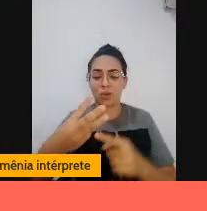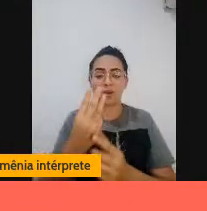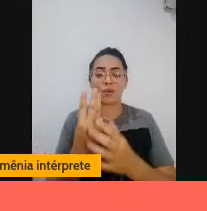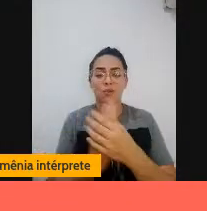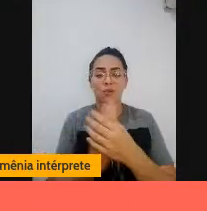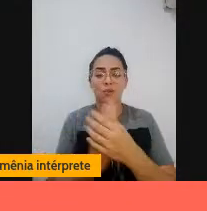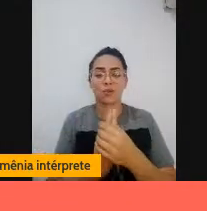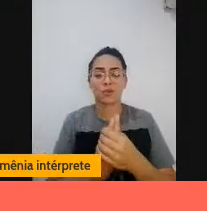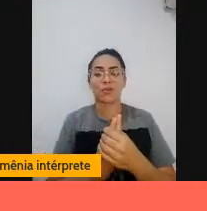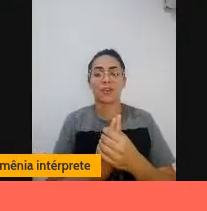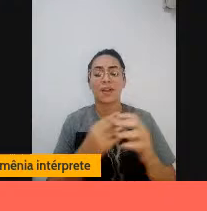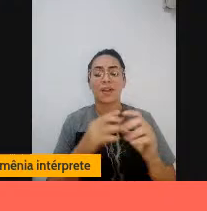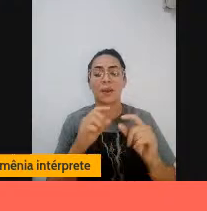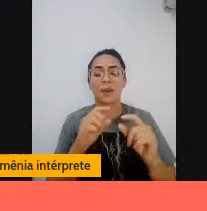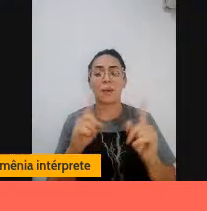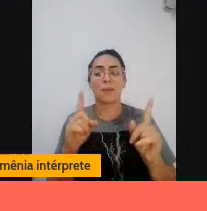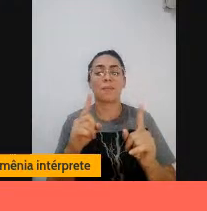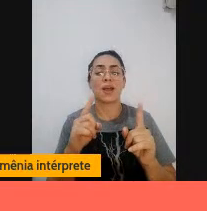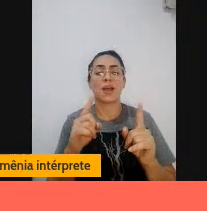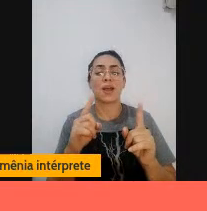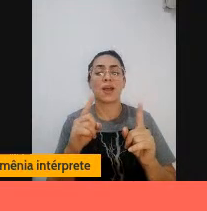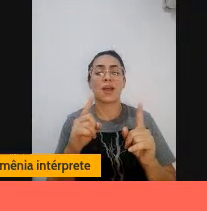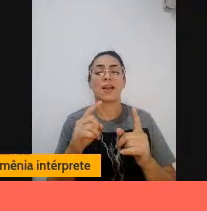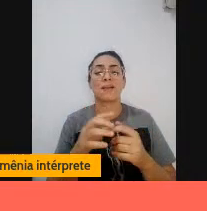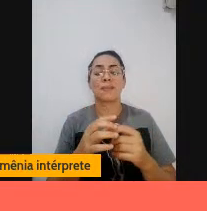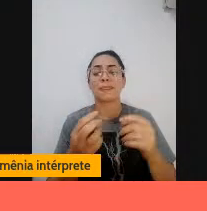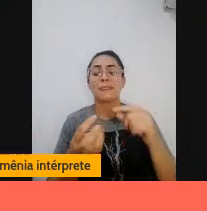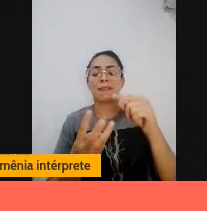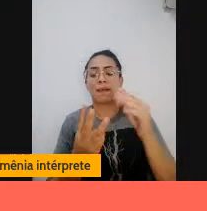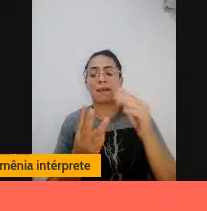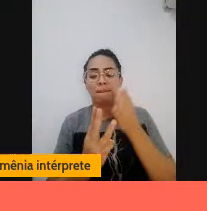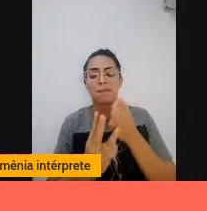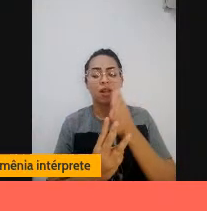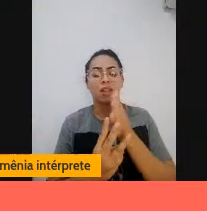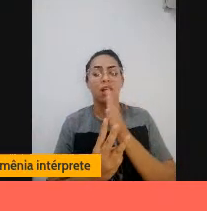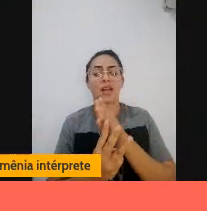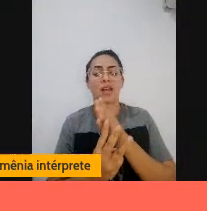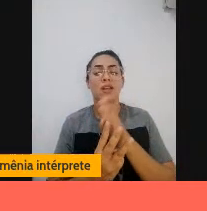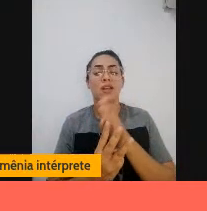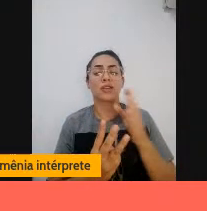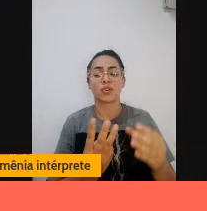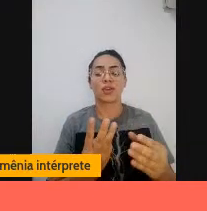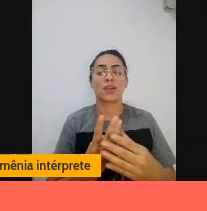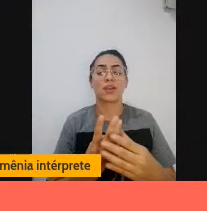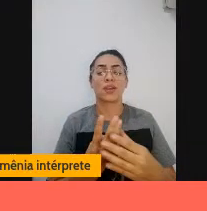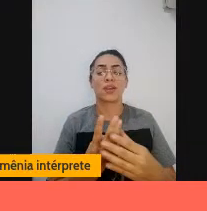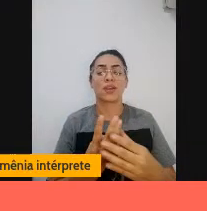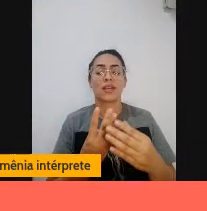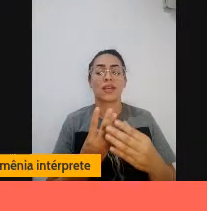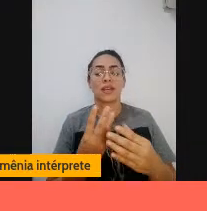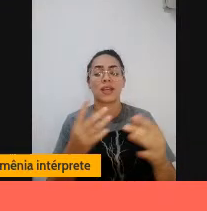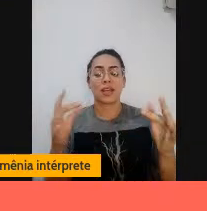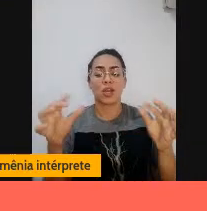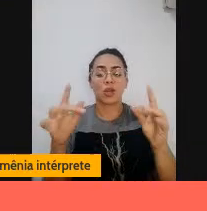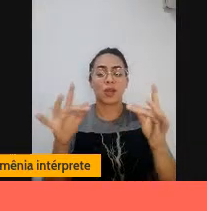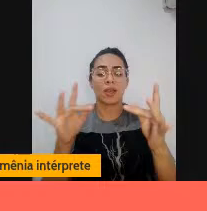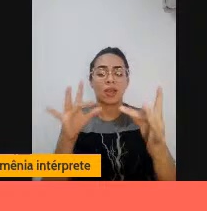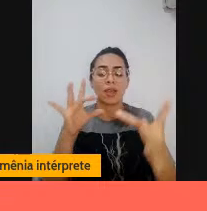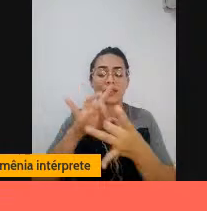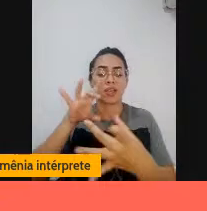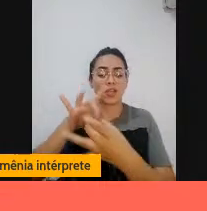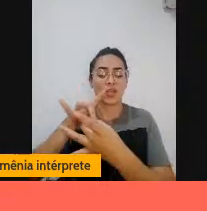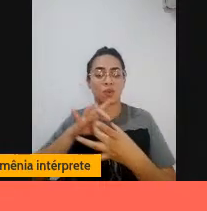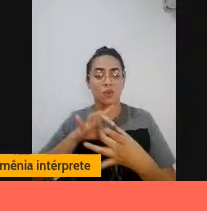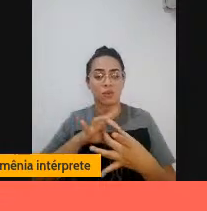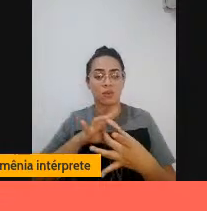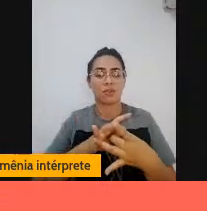quis apostar na indissociabilidade e criar esses eixos. Mas apostando que